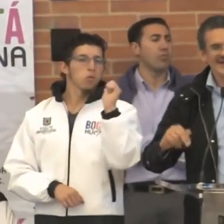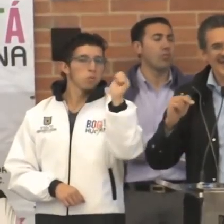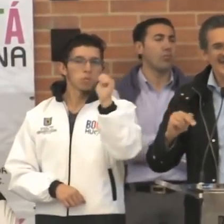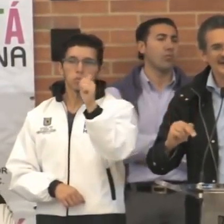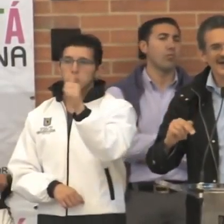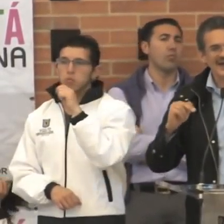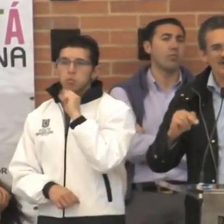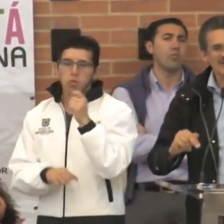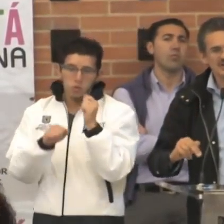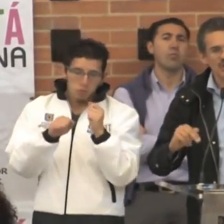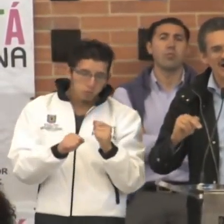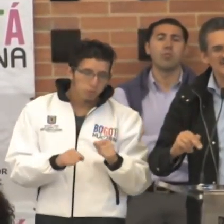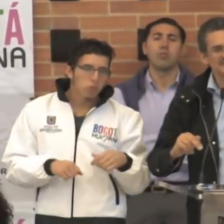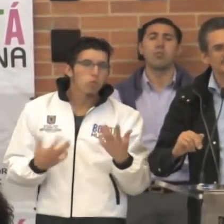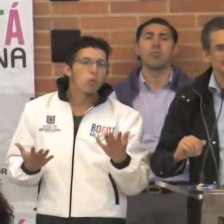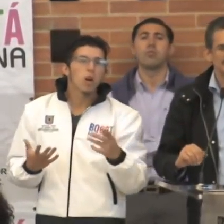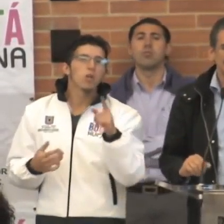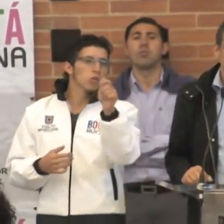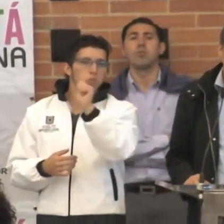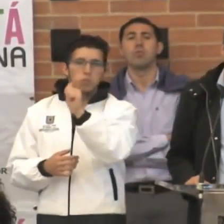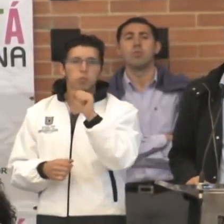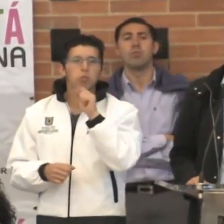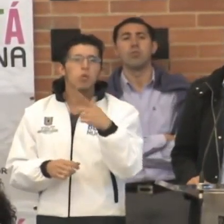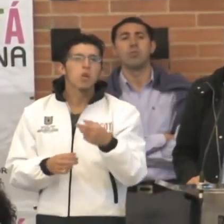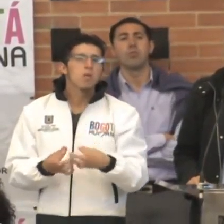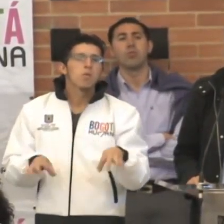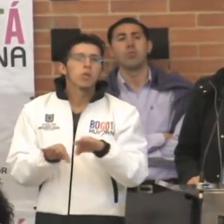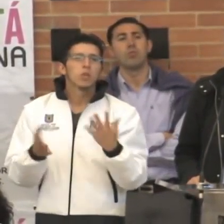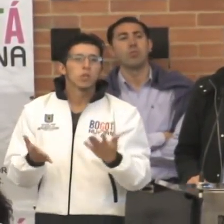Bolívar en cabildo abierto.